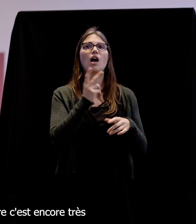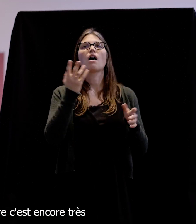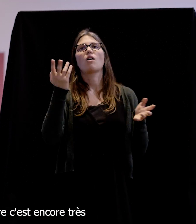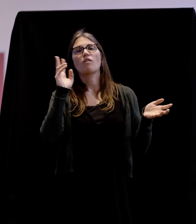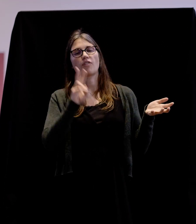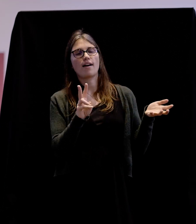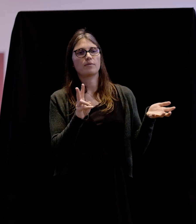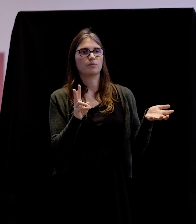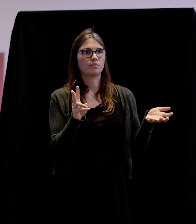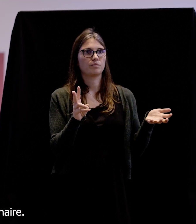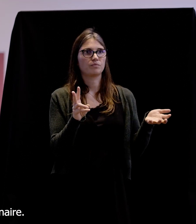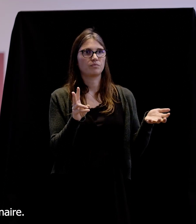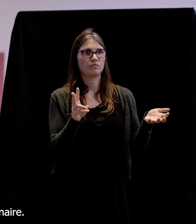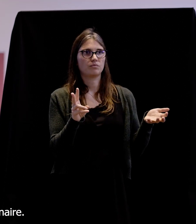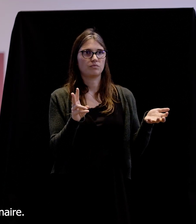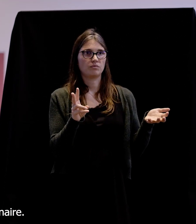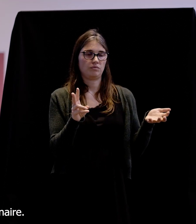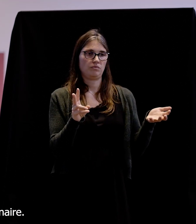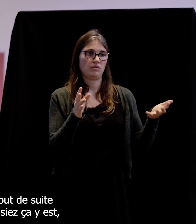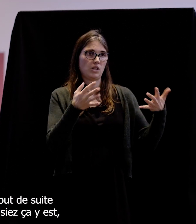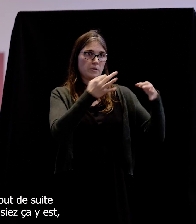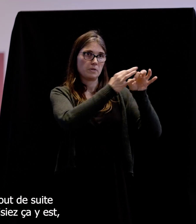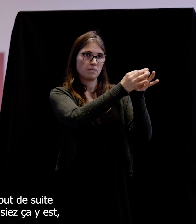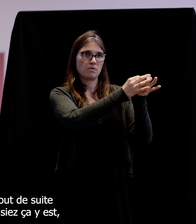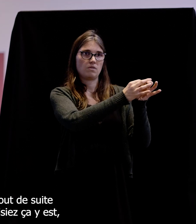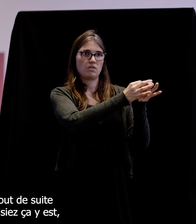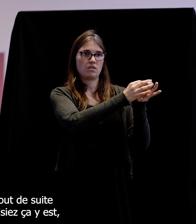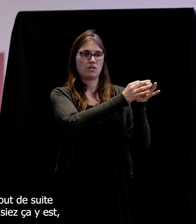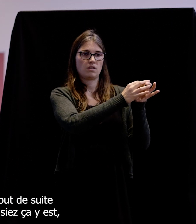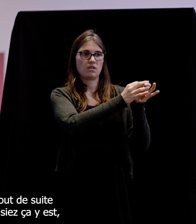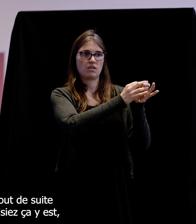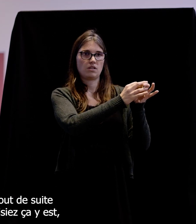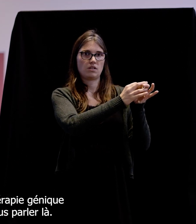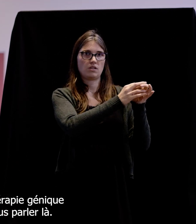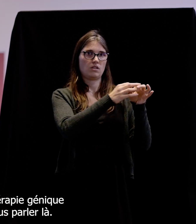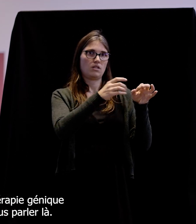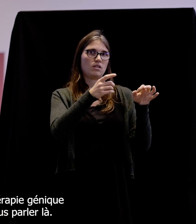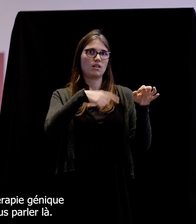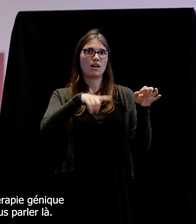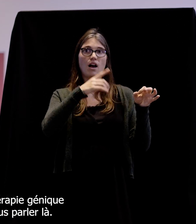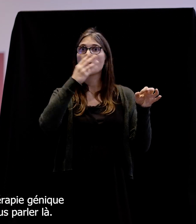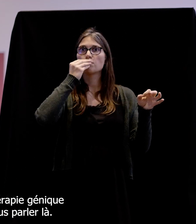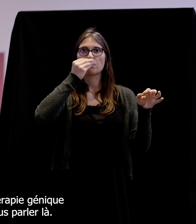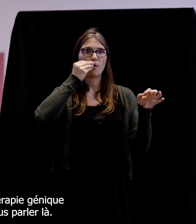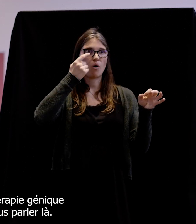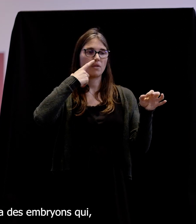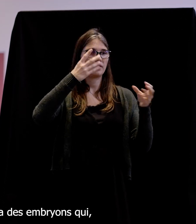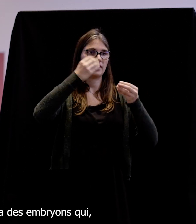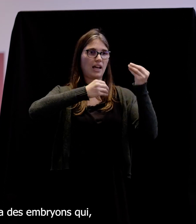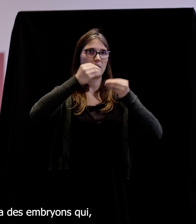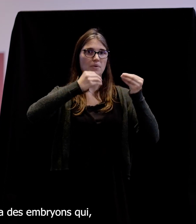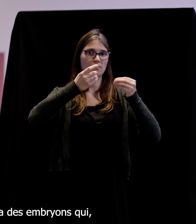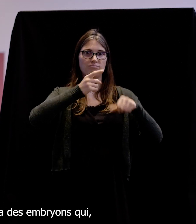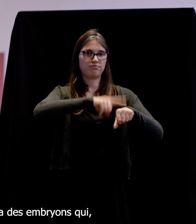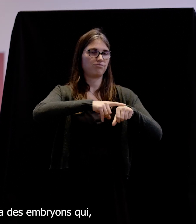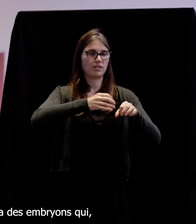encore c'est embryonnaire. Hein. Il ne faut pas tout de suite que vous vous disiez, ça y est, il va y avoir la thérapie génique dont je vais vous parler là. Mais quand